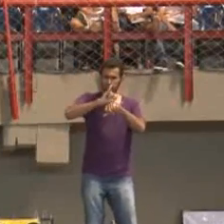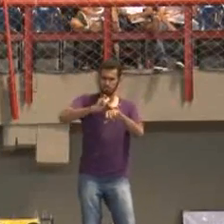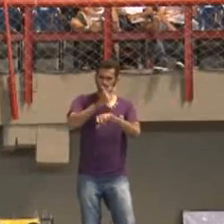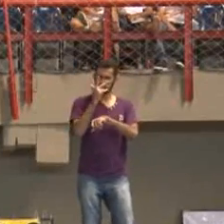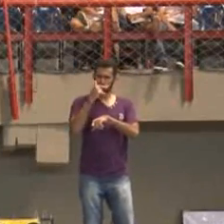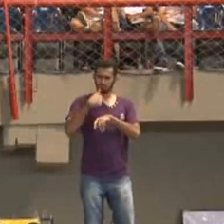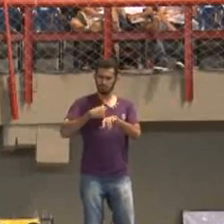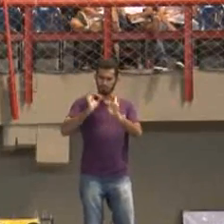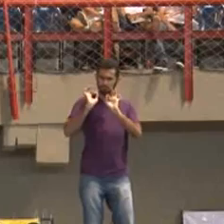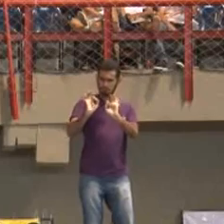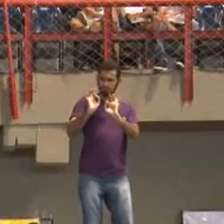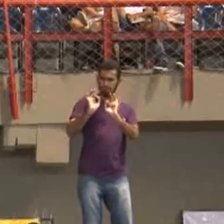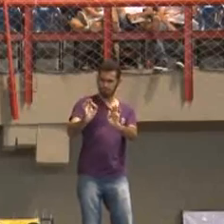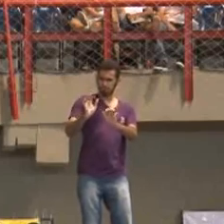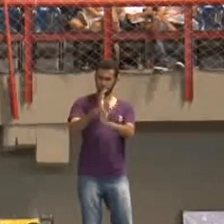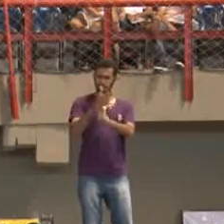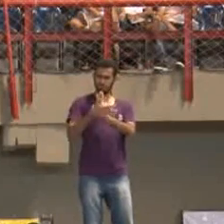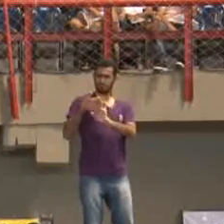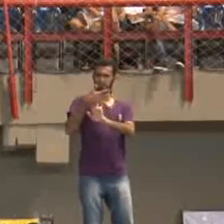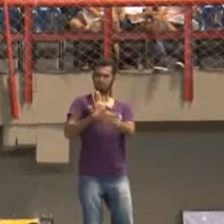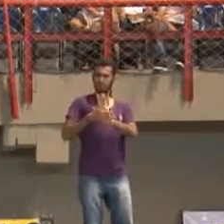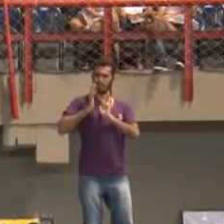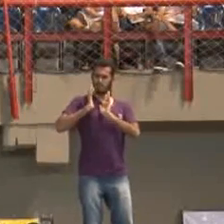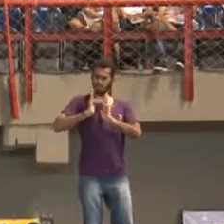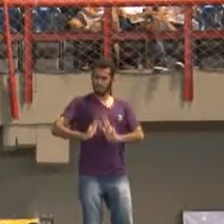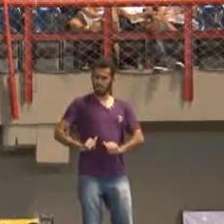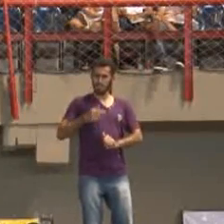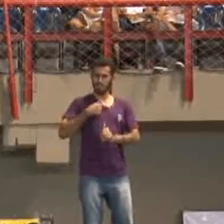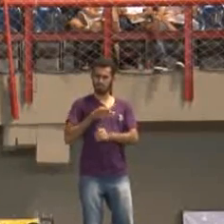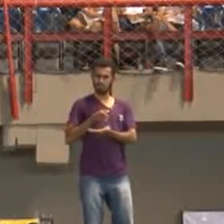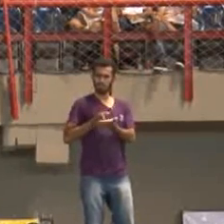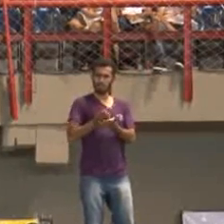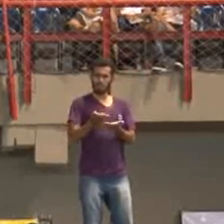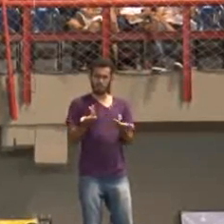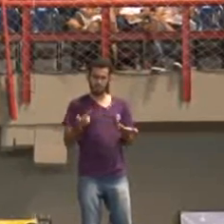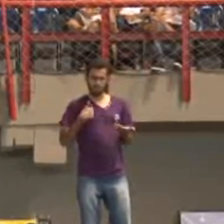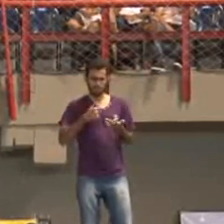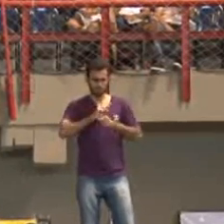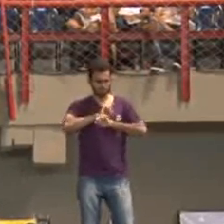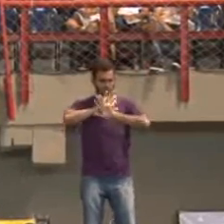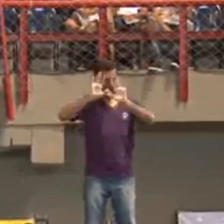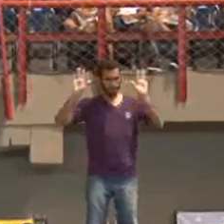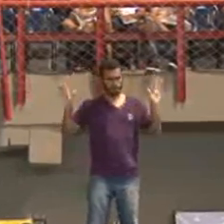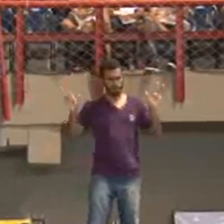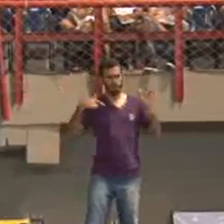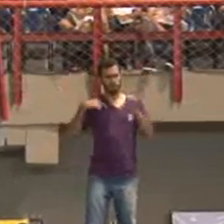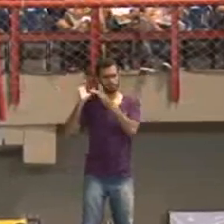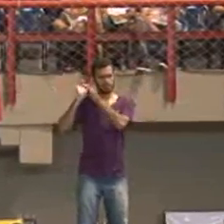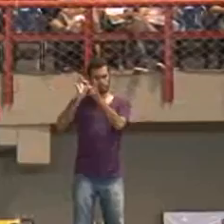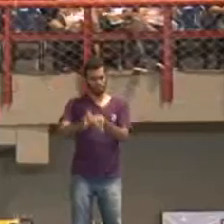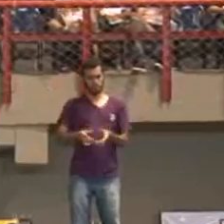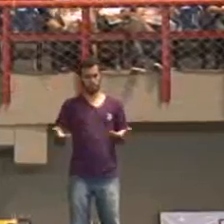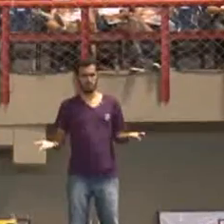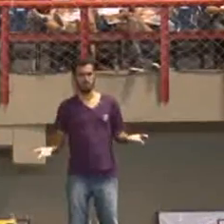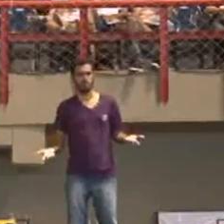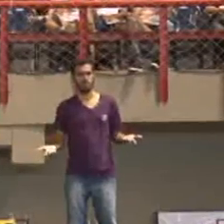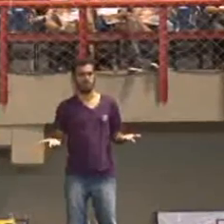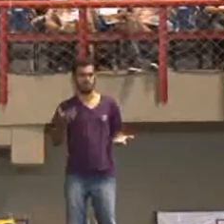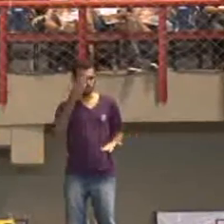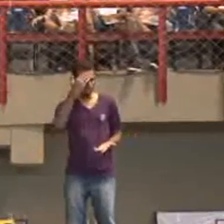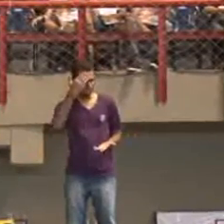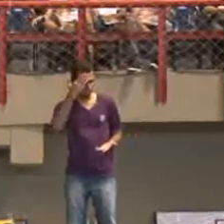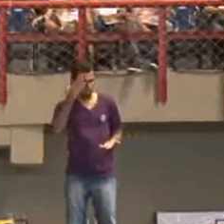elegante, bonito, limpo, reto, coerente. Tá certo? Tá entendido isso, então?